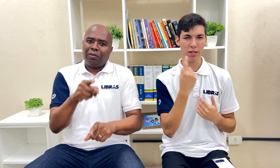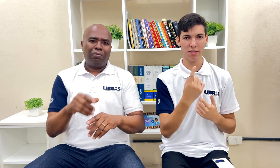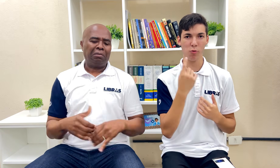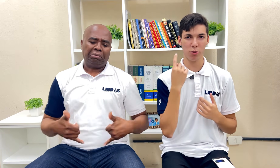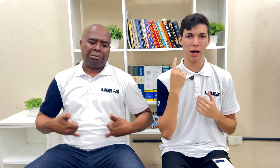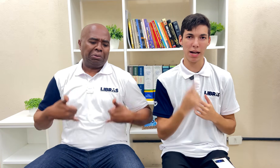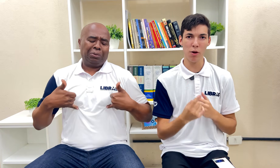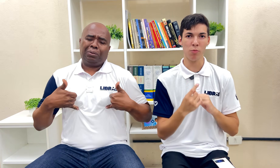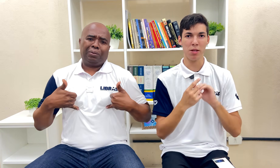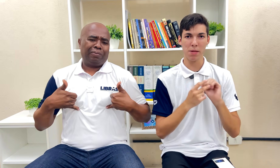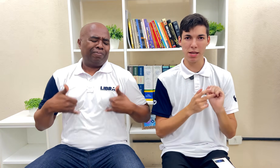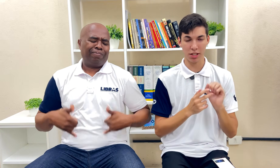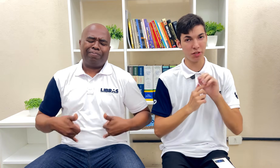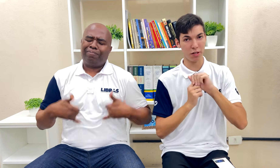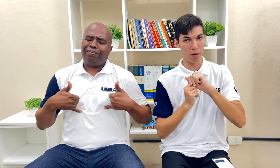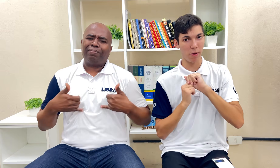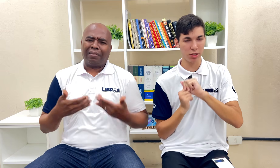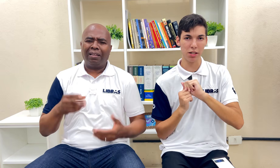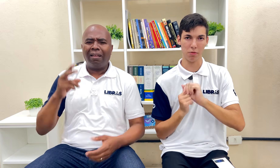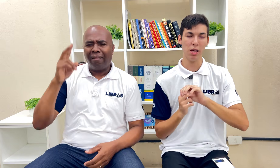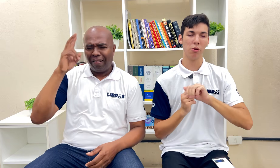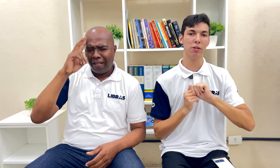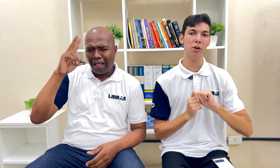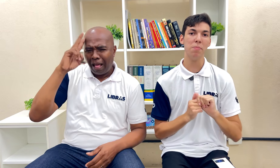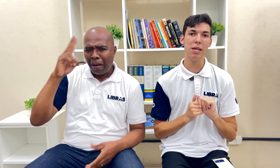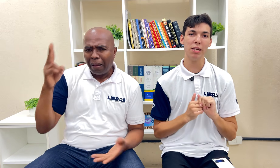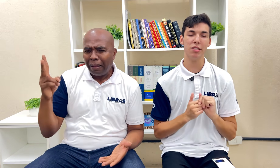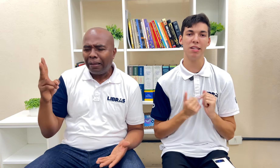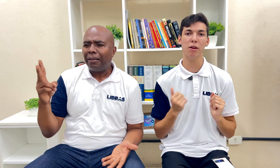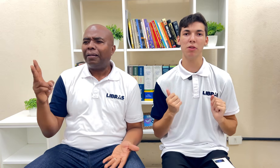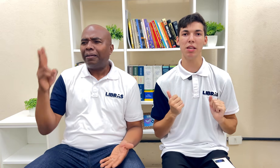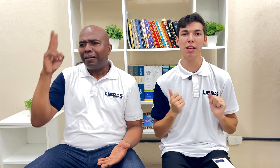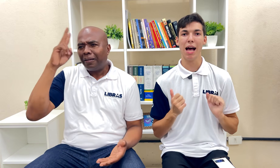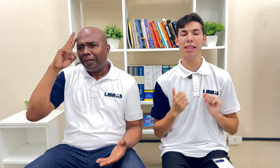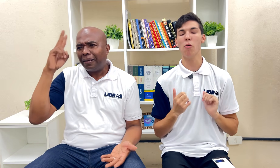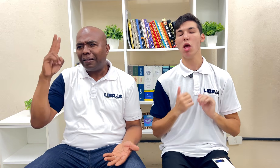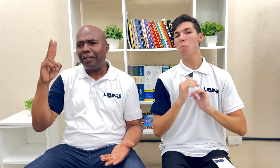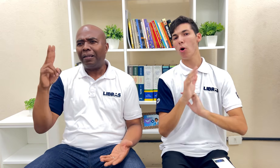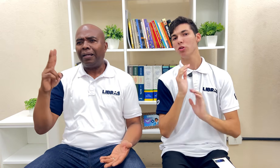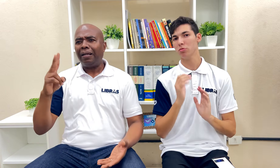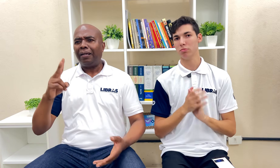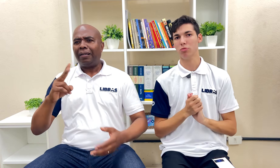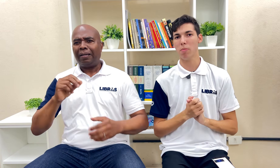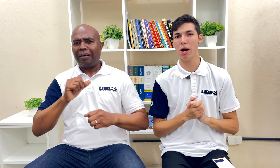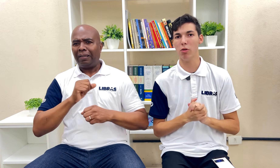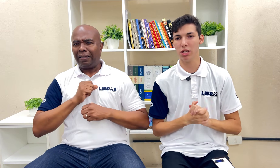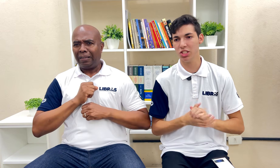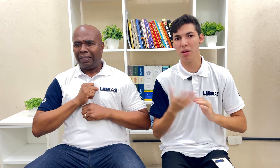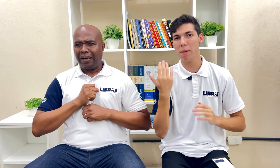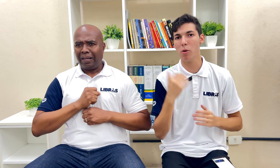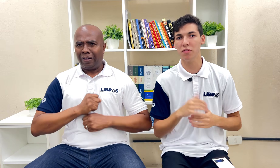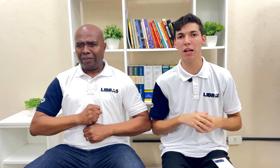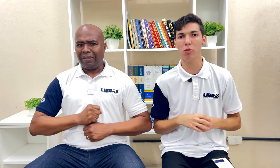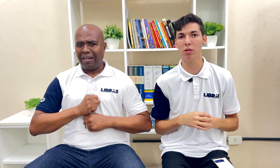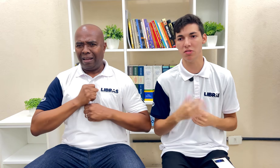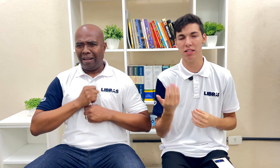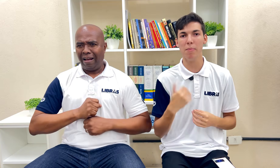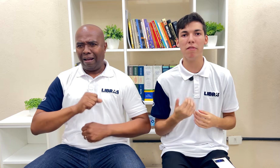aconteceu quando Arão e Miriam, a gente faz o papel de Arão, quando Arão e Miriam disseram que, não, eu posso tomar, a gente também pode falar com Deus, ele também vai